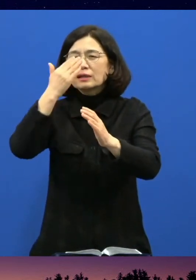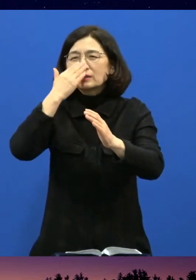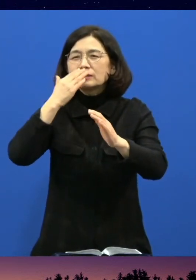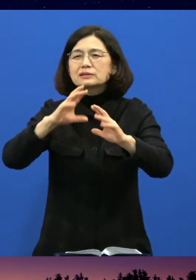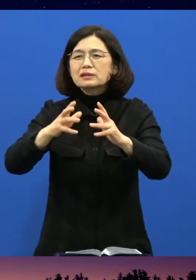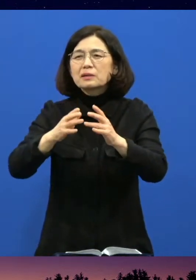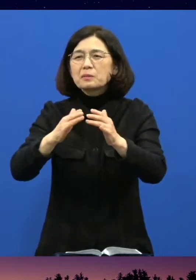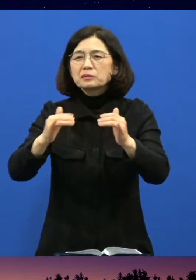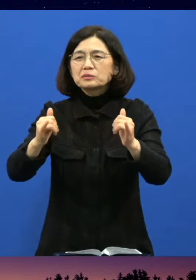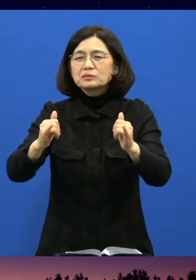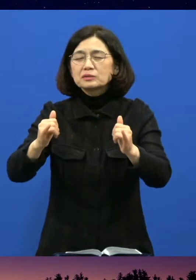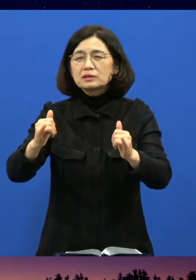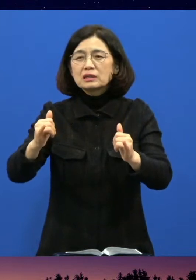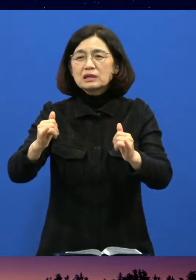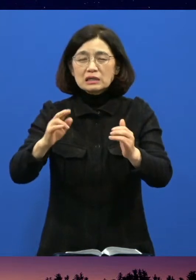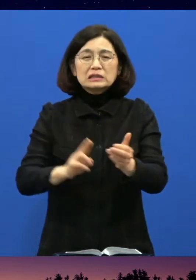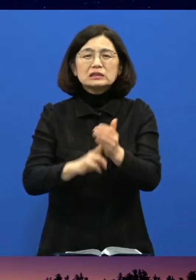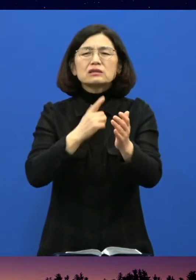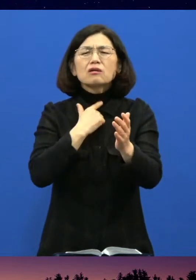보고